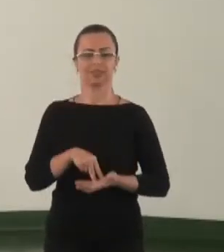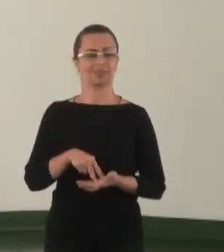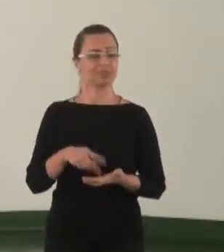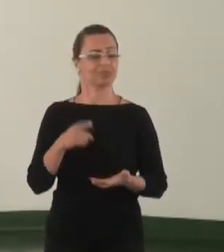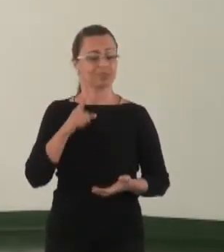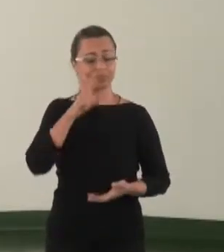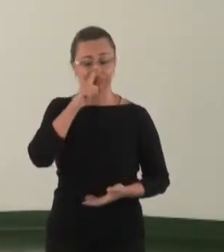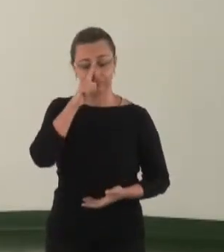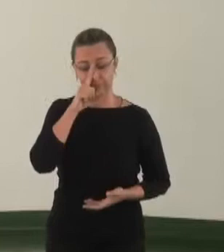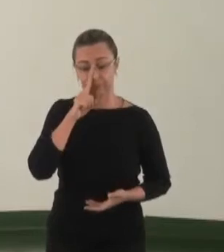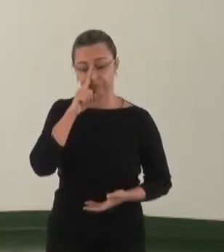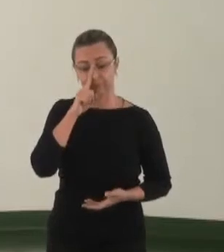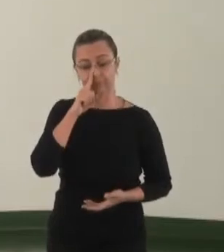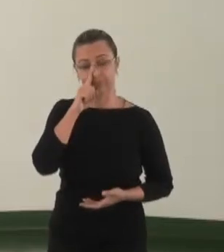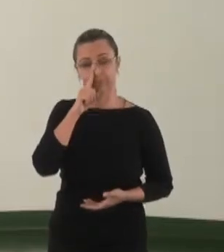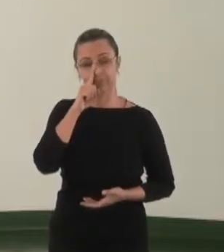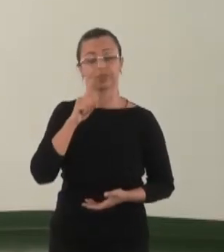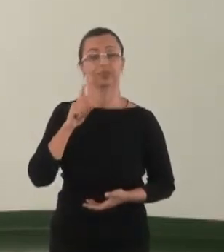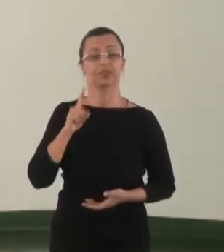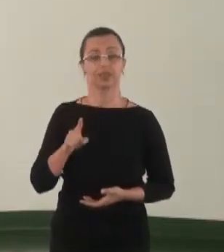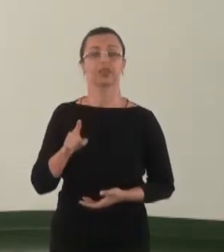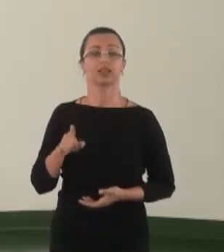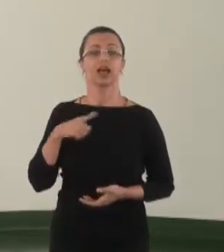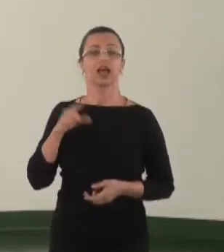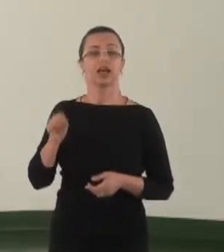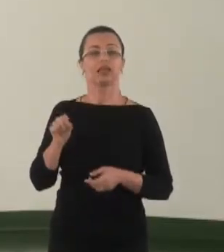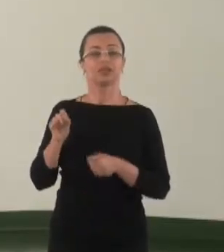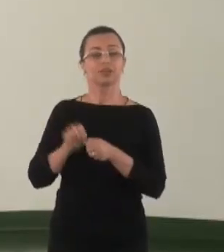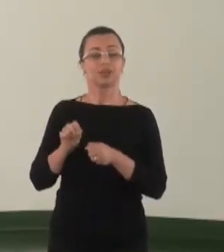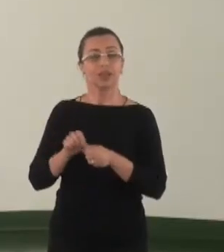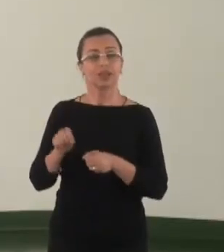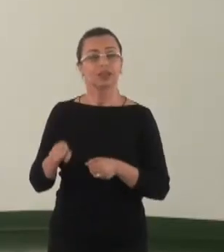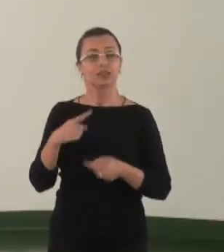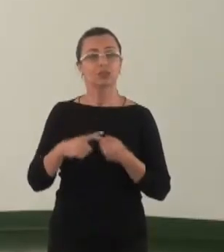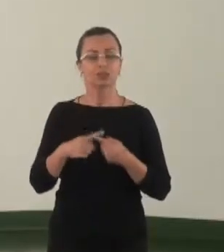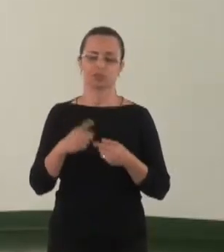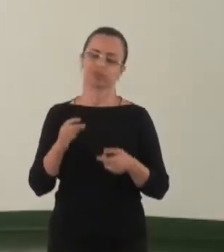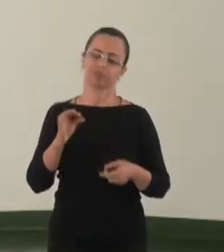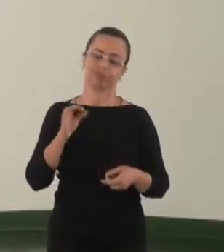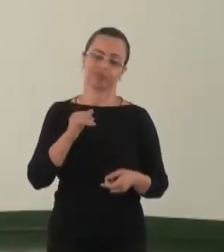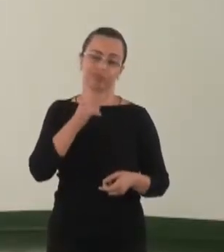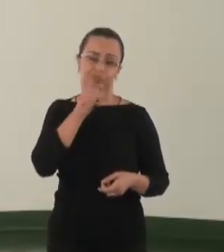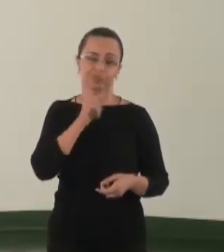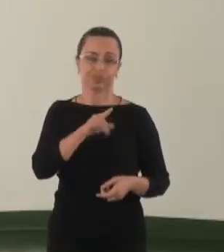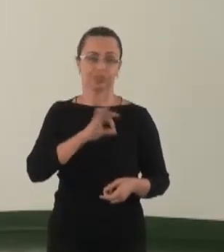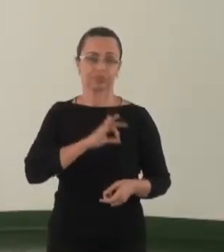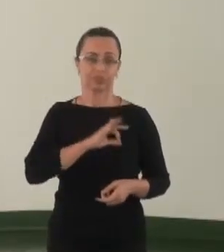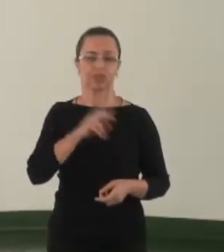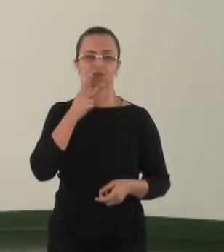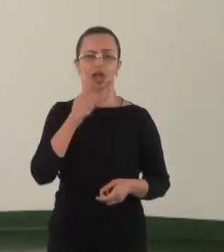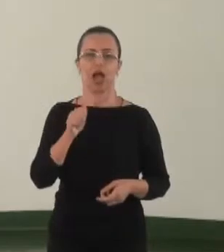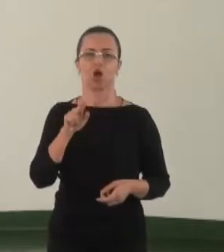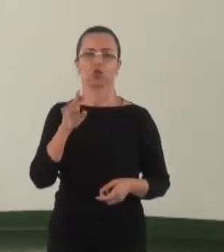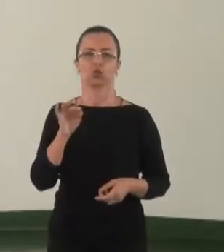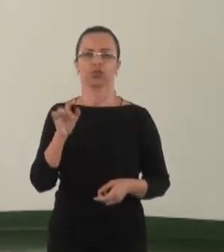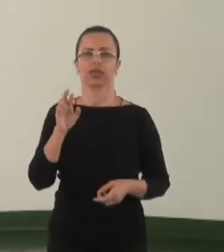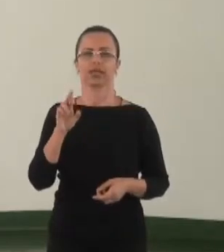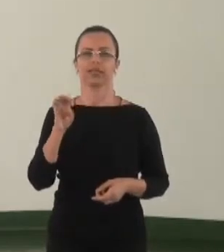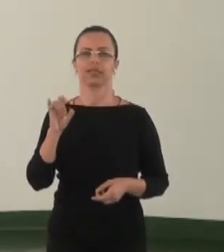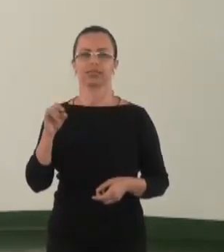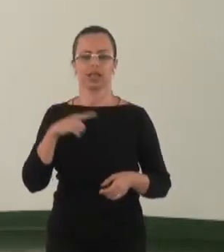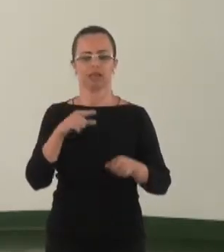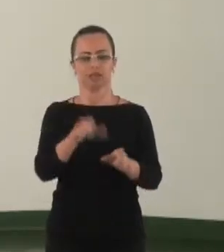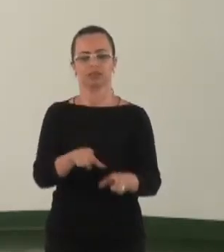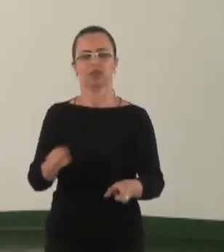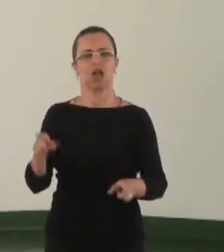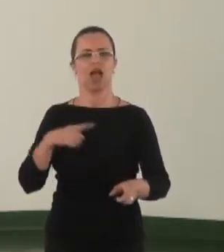uma situação gravíssima em que os autos de... Esse procedimento, infelizmente, ele é adotado pela polícia em registrar como autos de resistência e quando chega nas mãos do promotor,